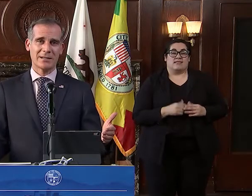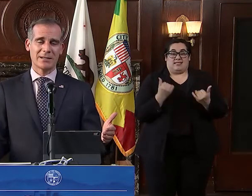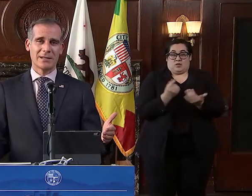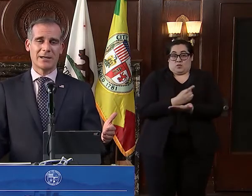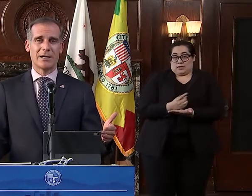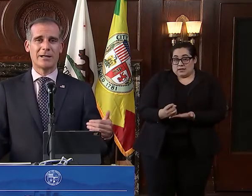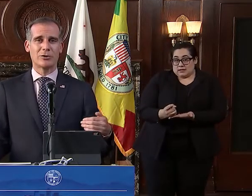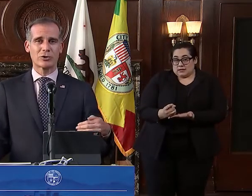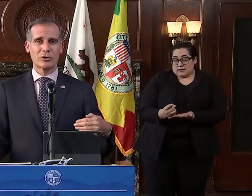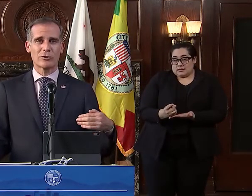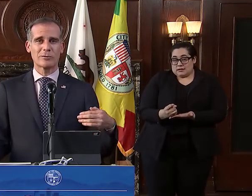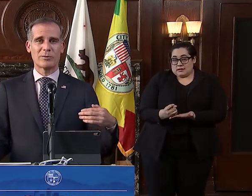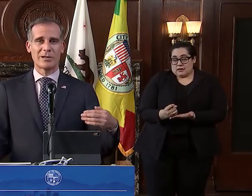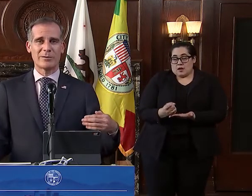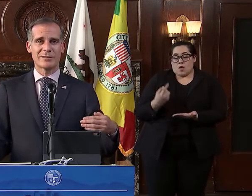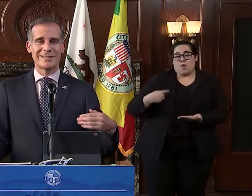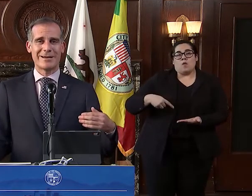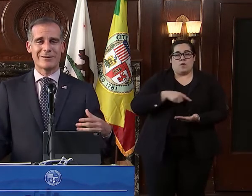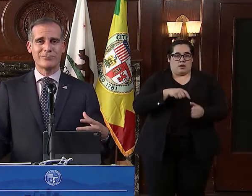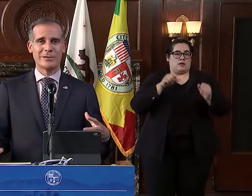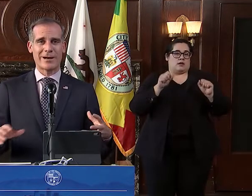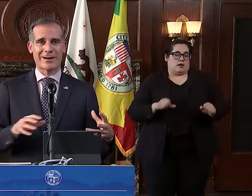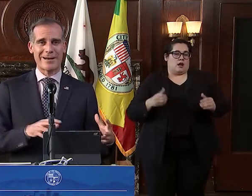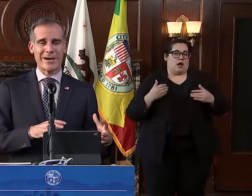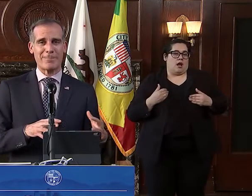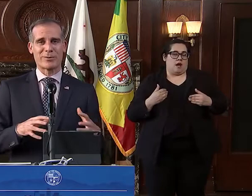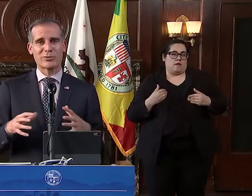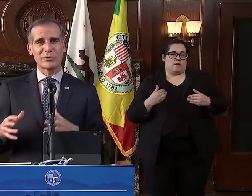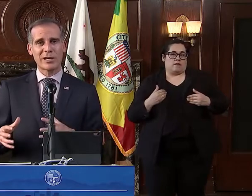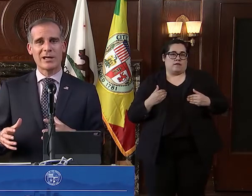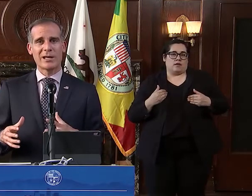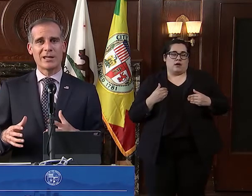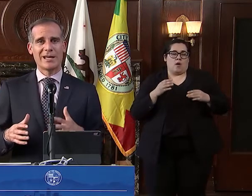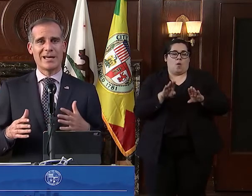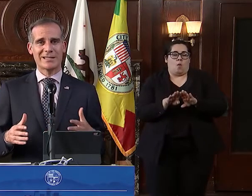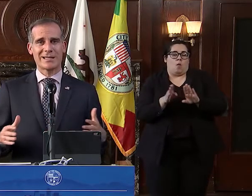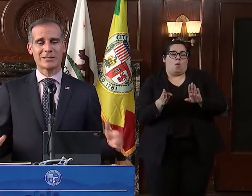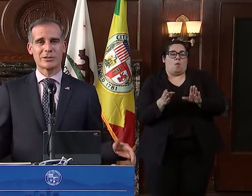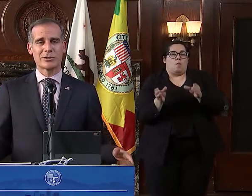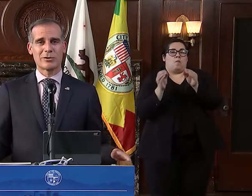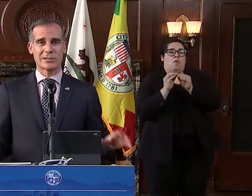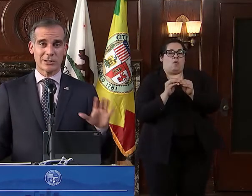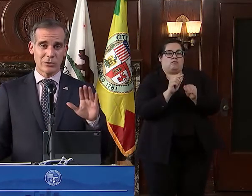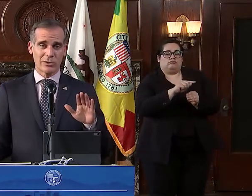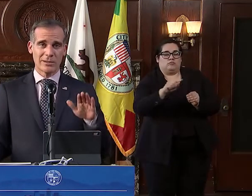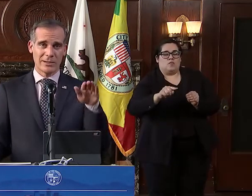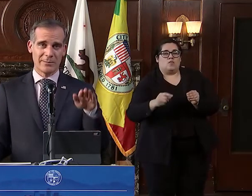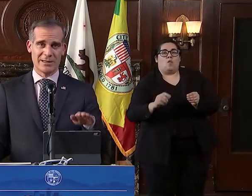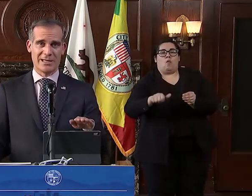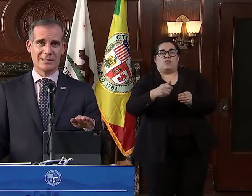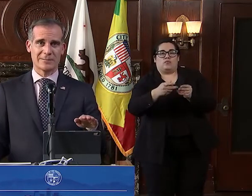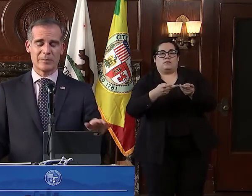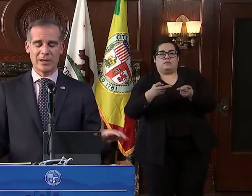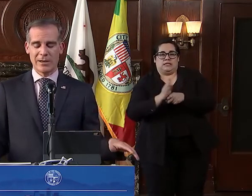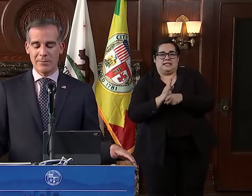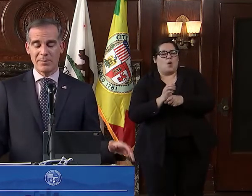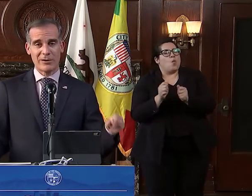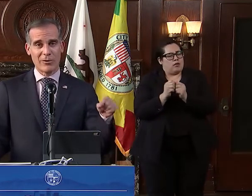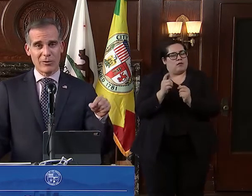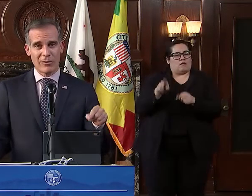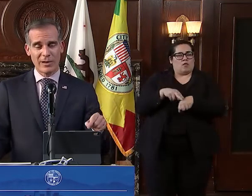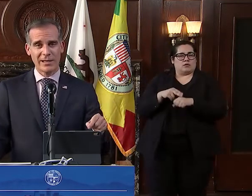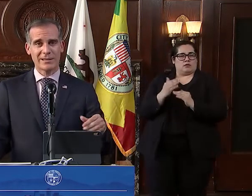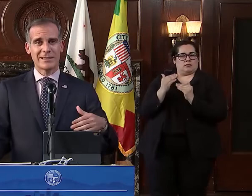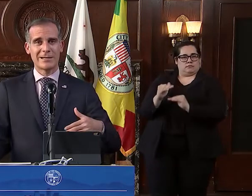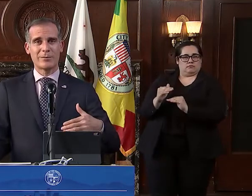semana nosotros podemos tener una reapertura de estas cosas con límites.